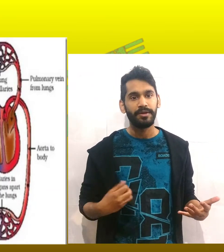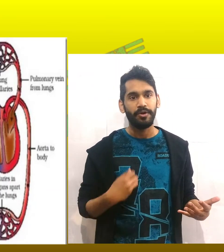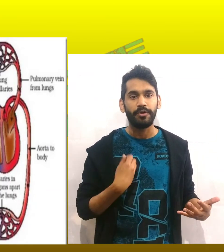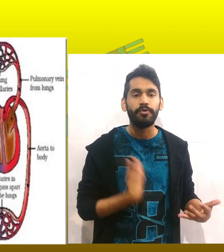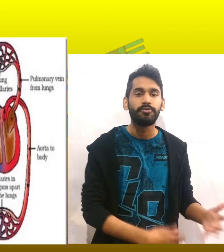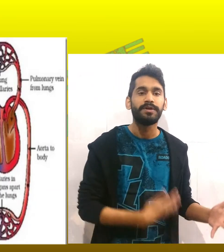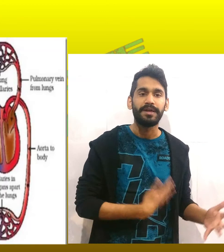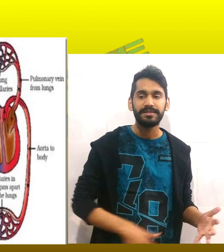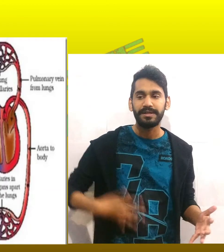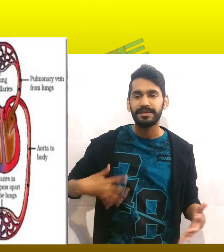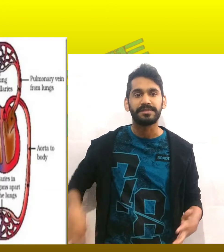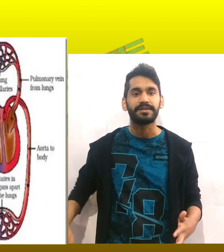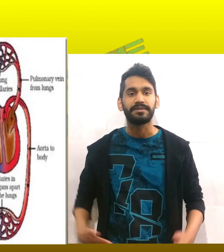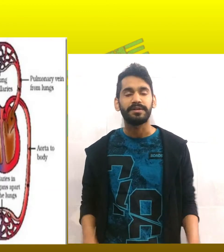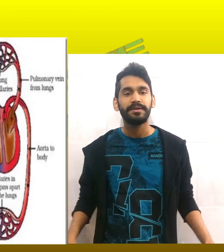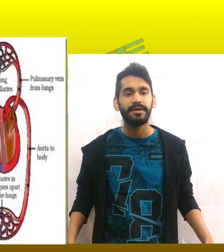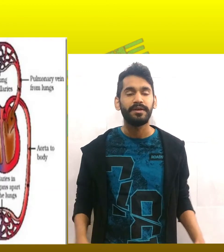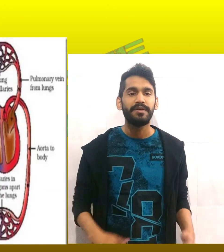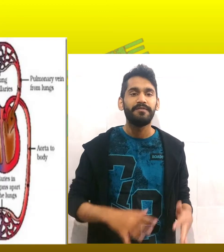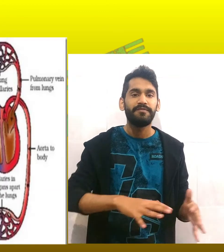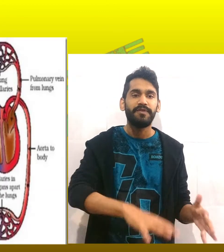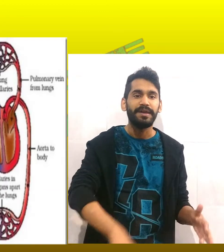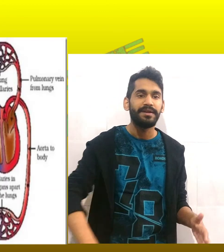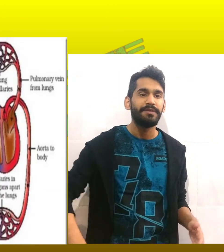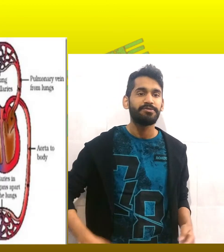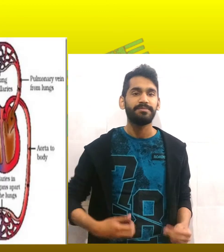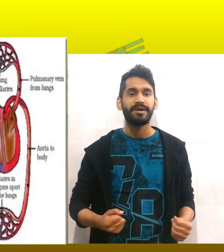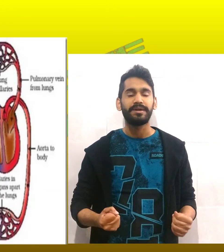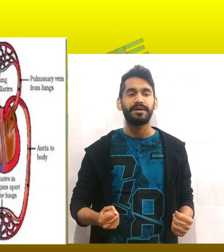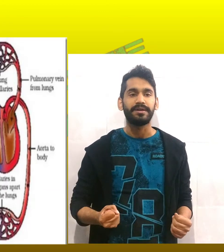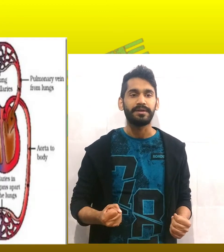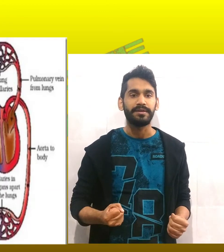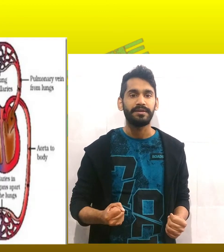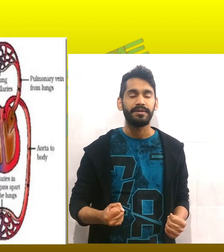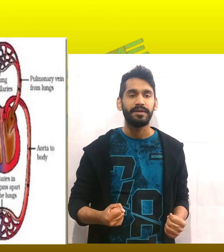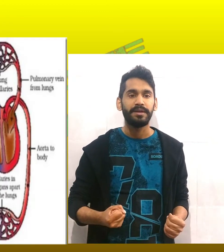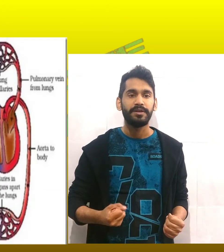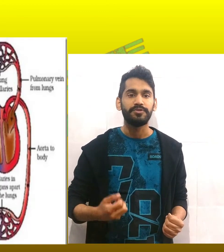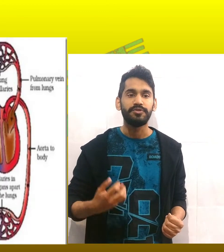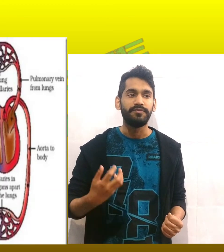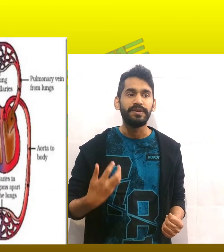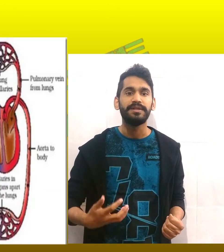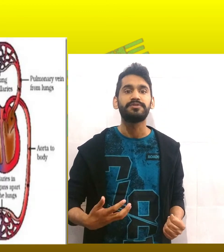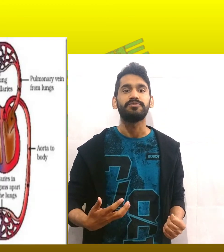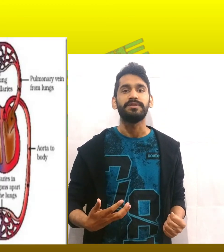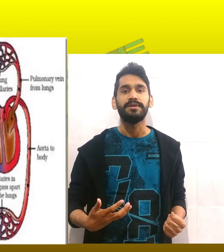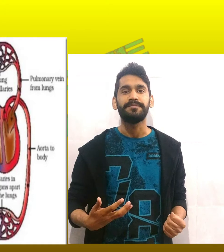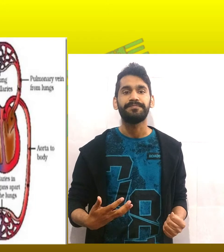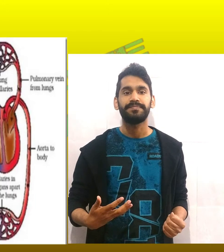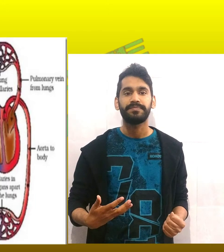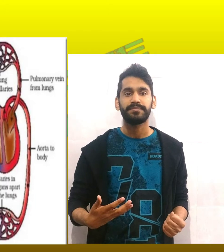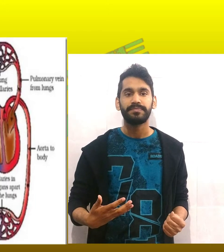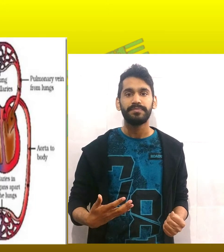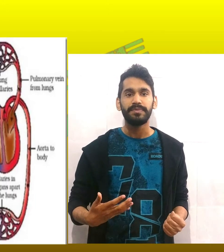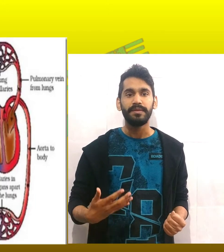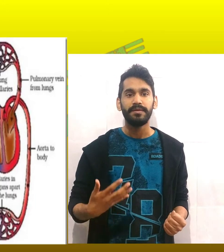ब्लड और O2 दे देगा सारे सेल्स के अंदर। ठीक है। फाइनली वो सब इकट्ठा करके जो वेन्स होती हैं